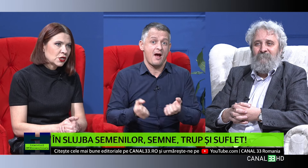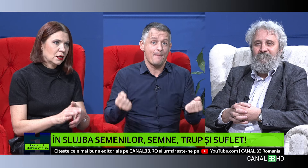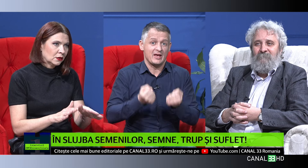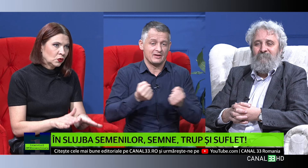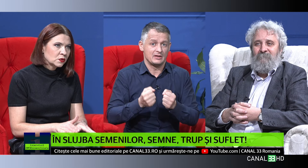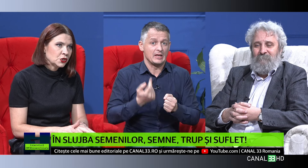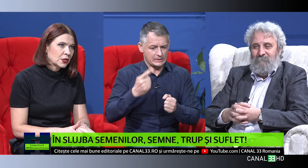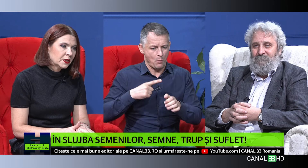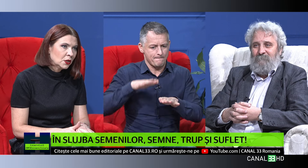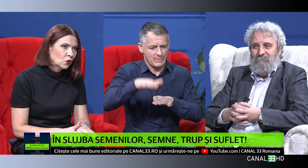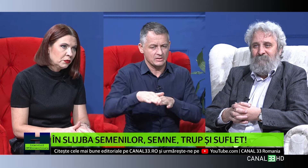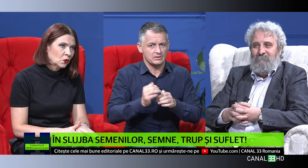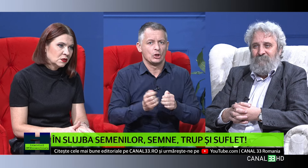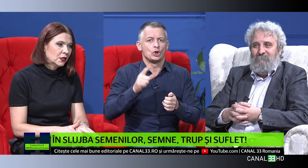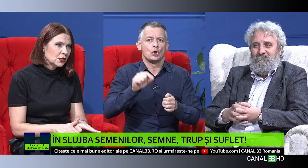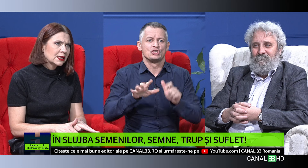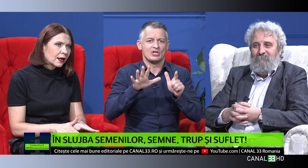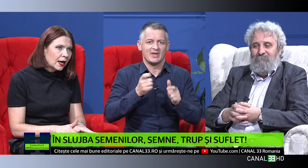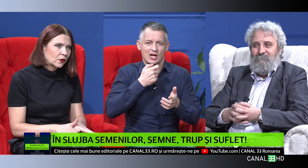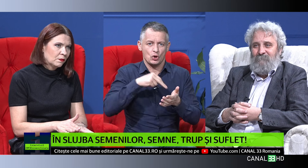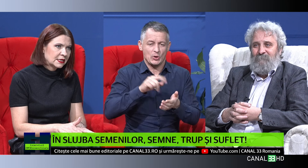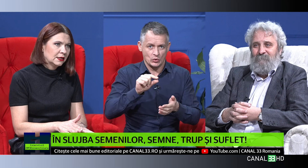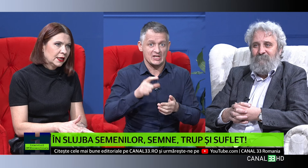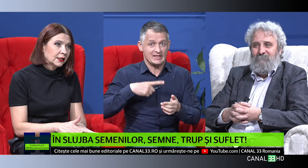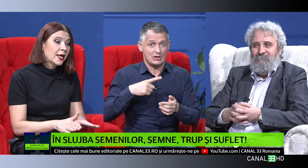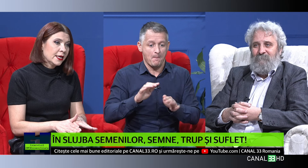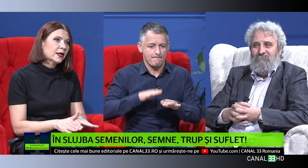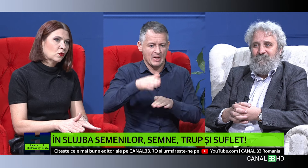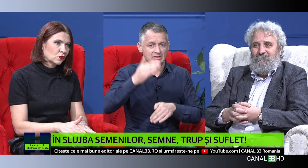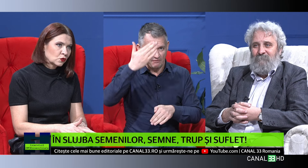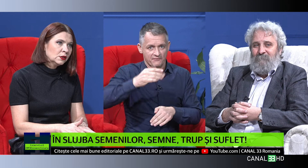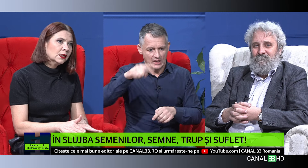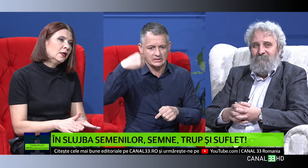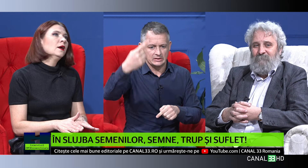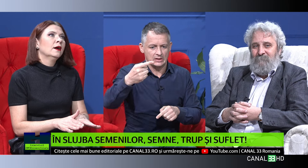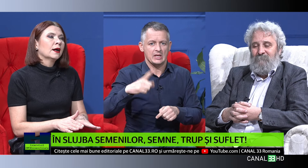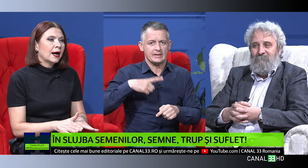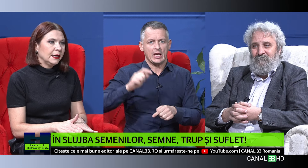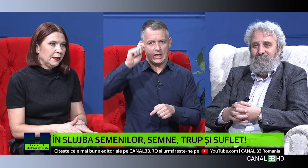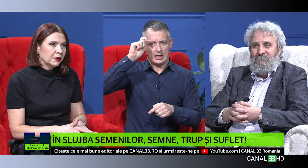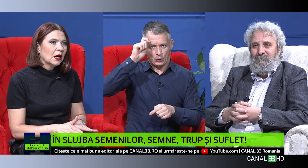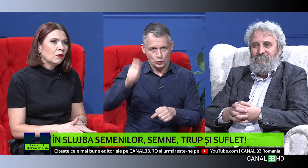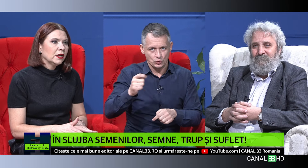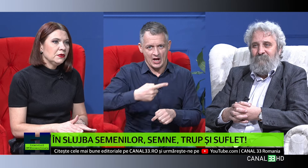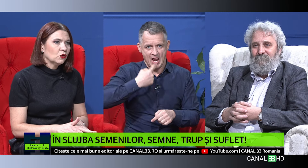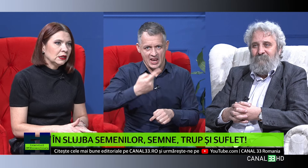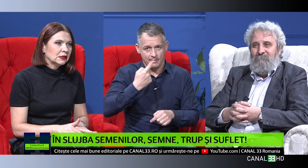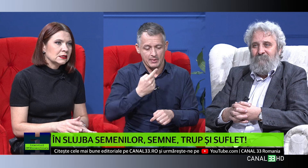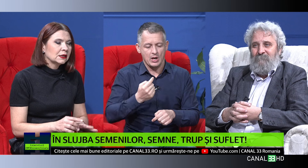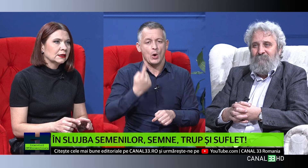Legea 27 din 2020 este clar un pas înainte. E recunoscută ca limbă a unei minorități. Cred